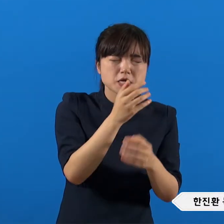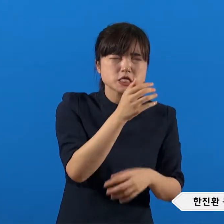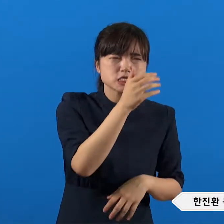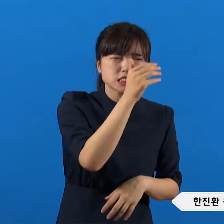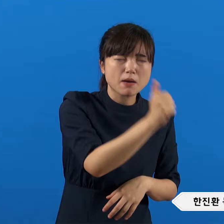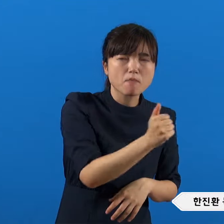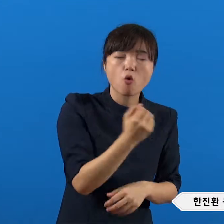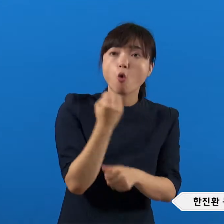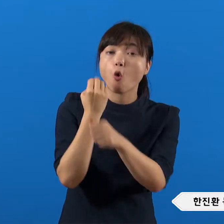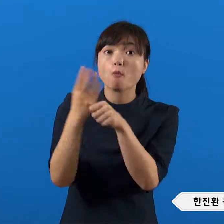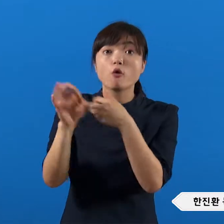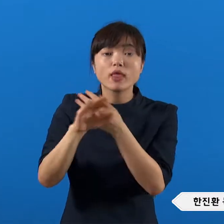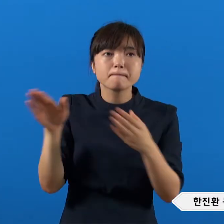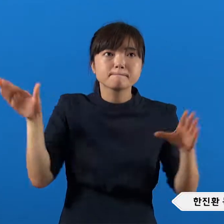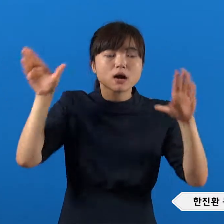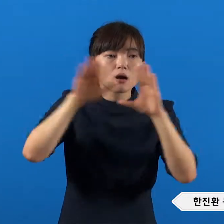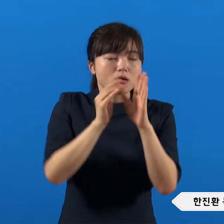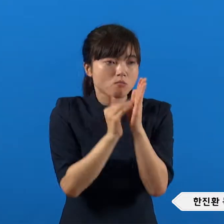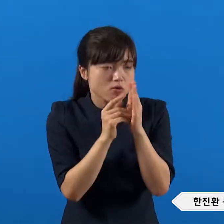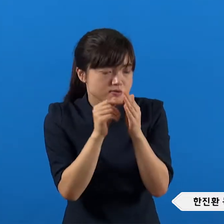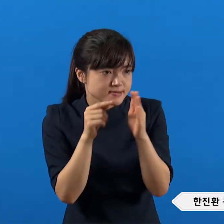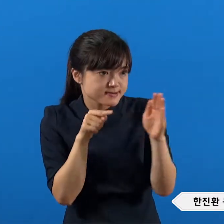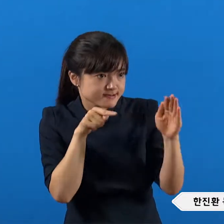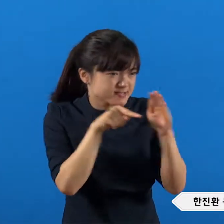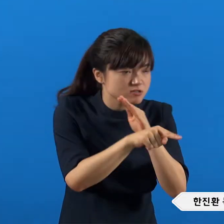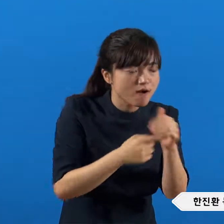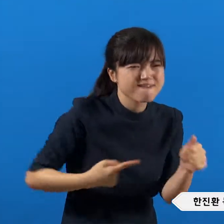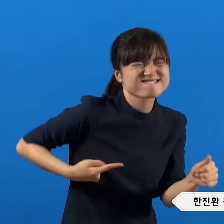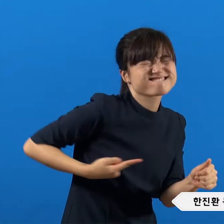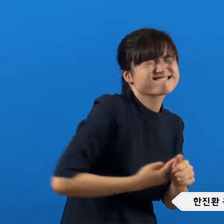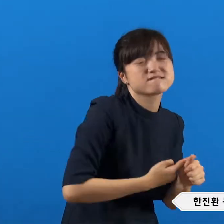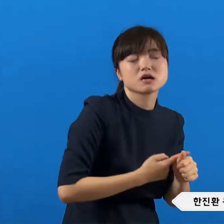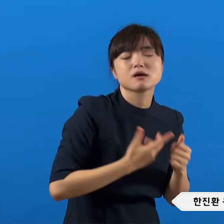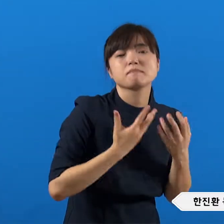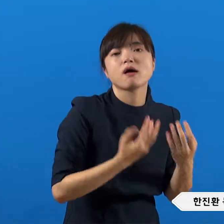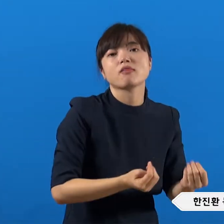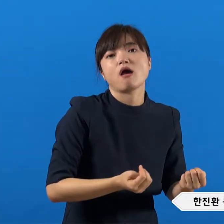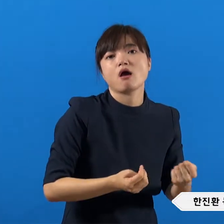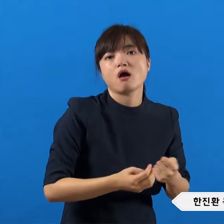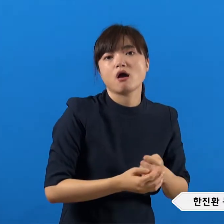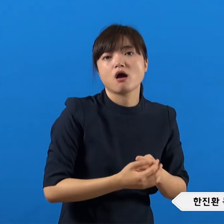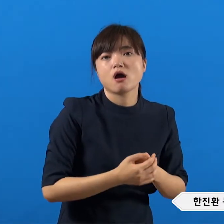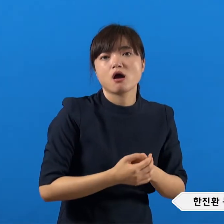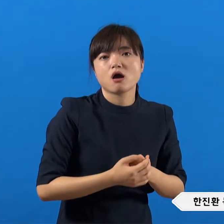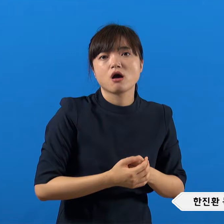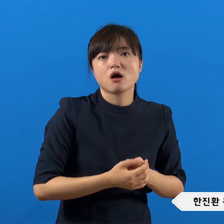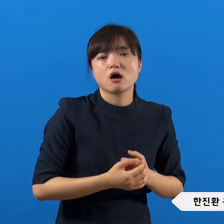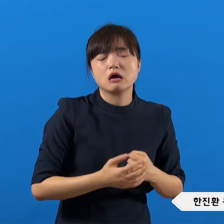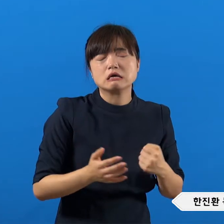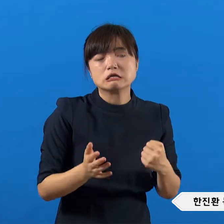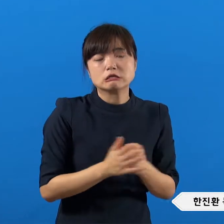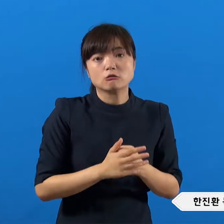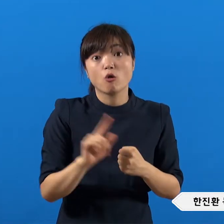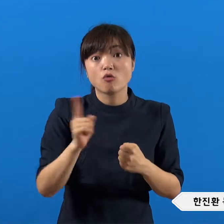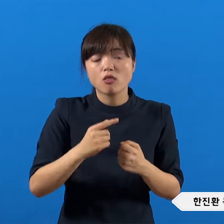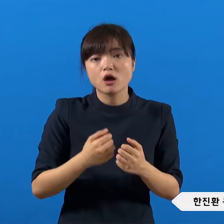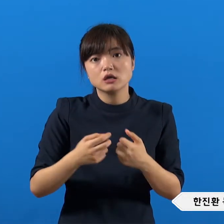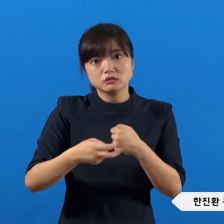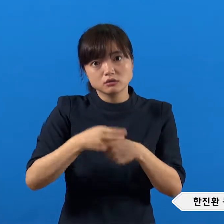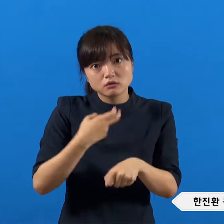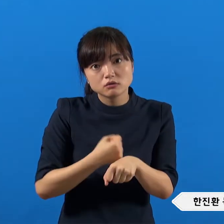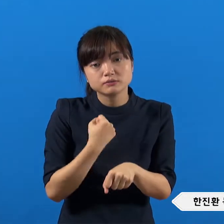고발했다가 밤에 쥐도 새도 모르게 죽음을 당한 사람이 한두 명이 아니기 때문입니다. 그래도 코른펠드는